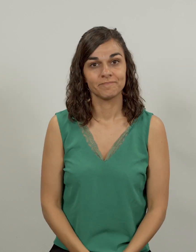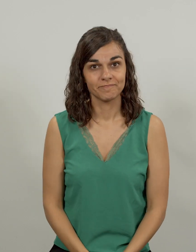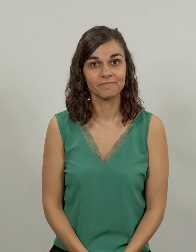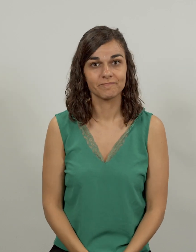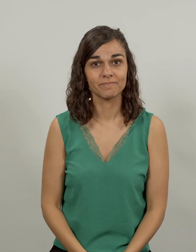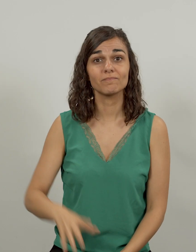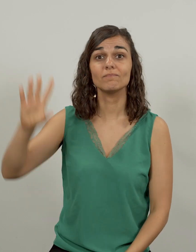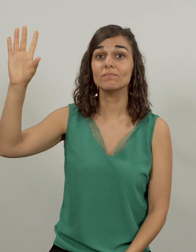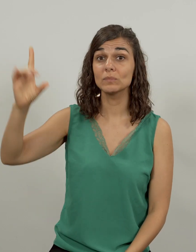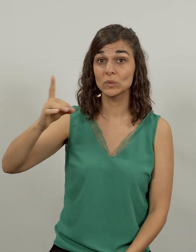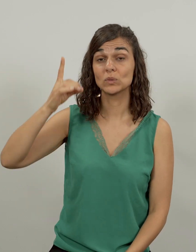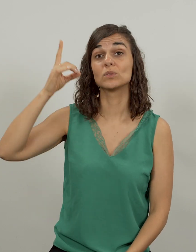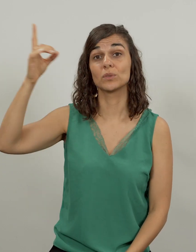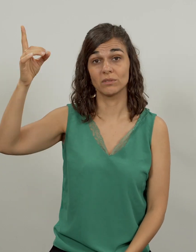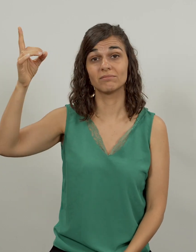Pourquoi?